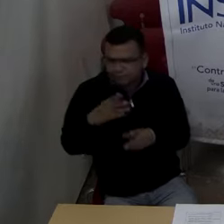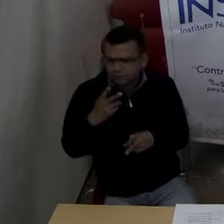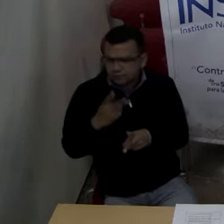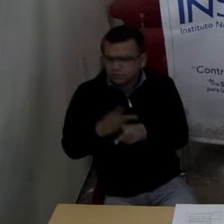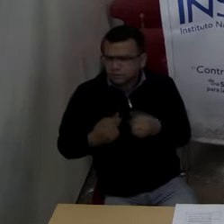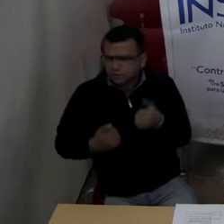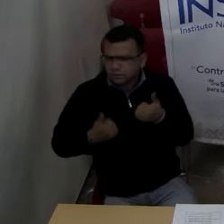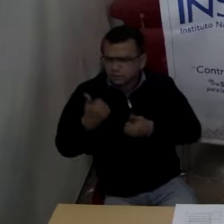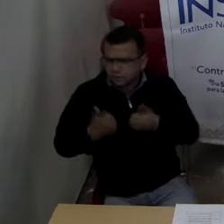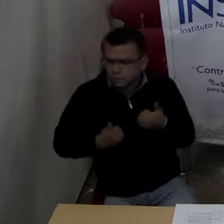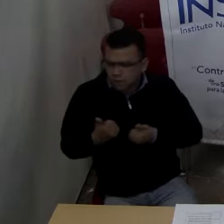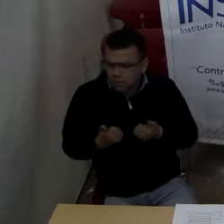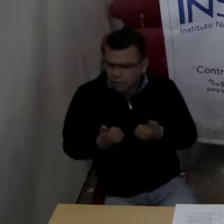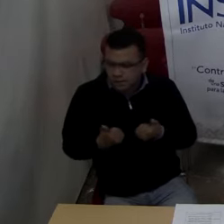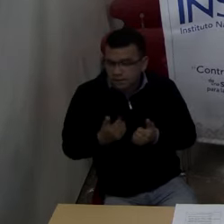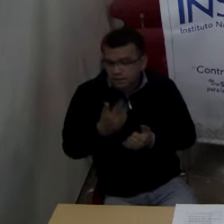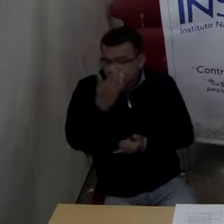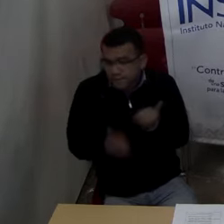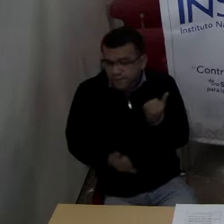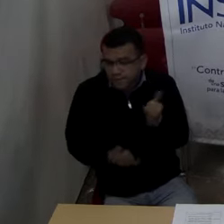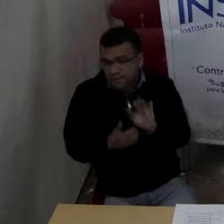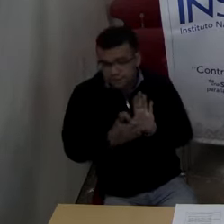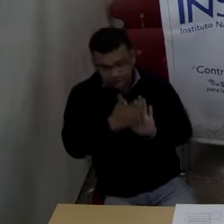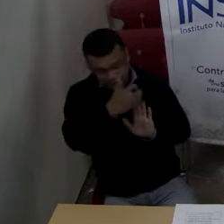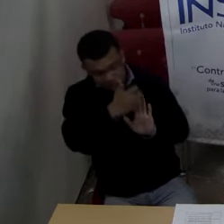diagnóstico de las deficiencias auditivas.